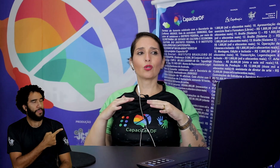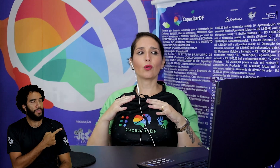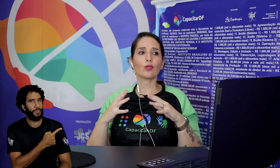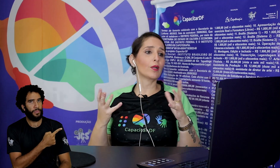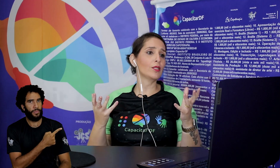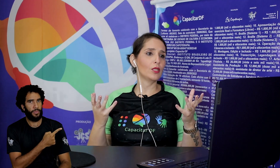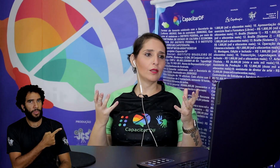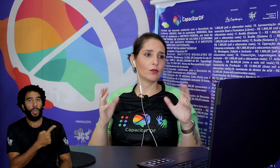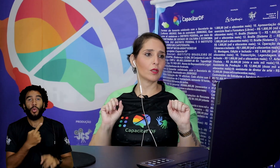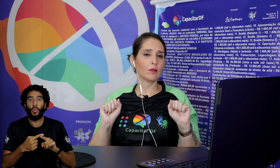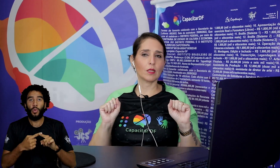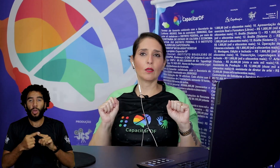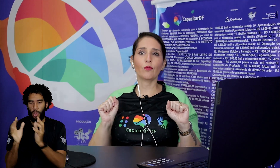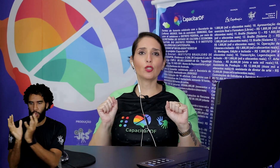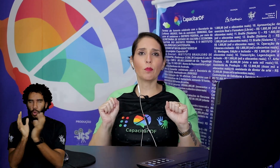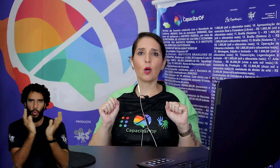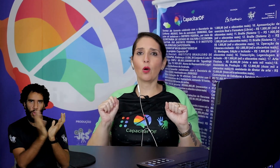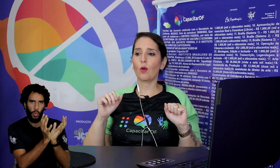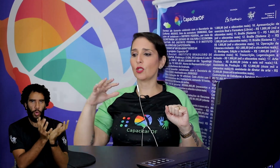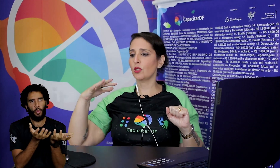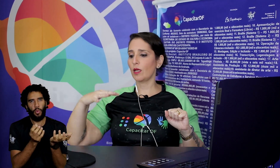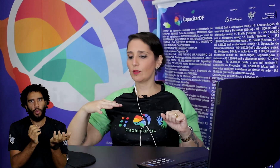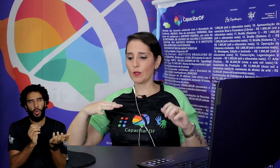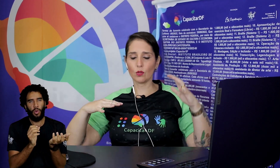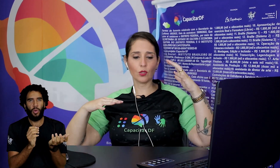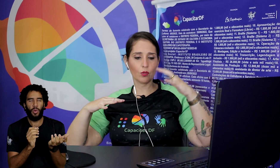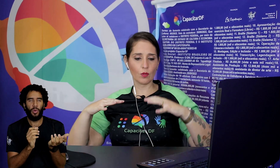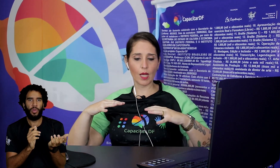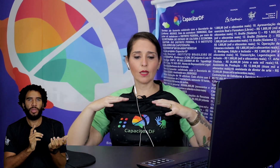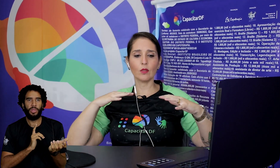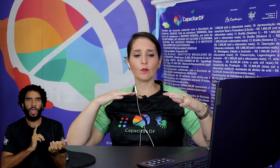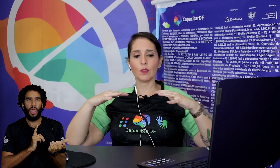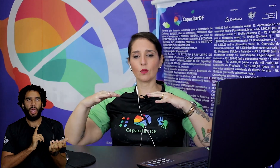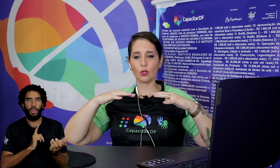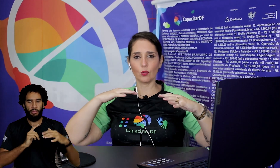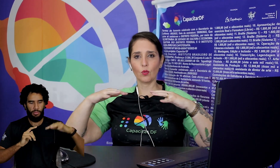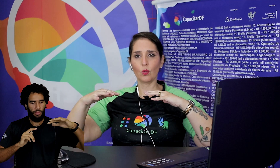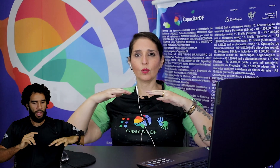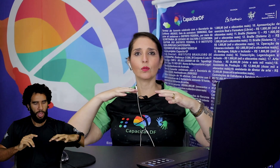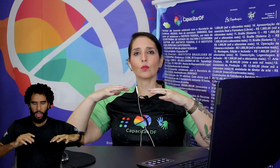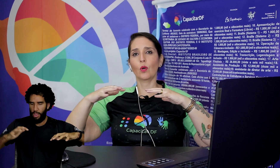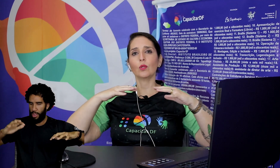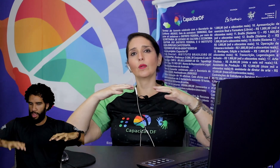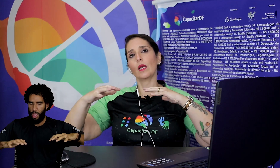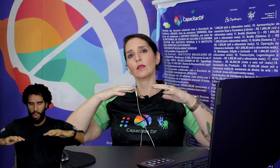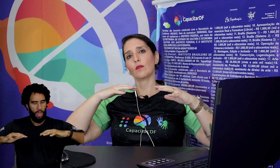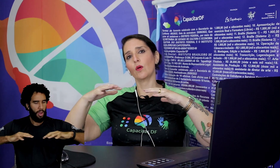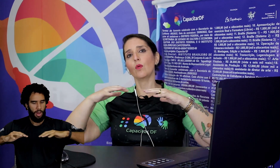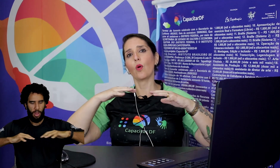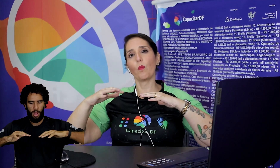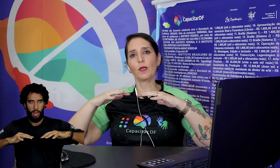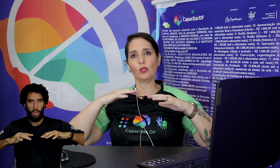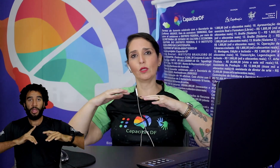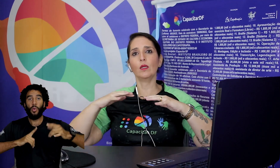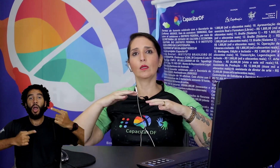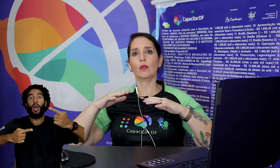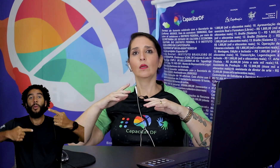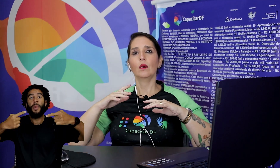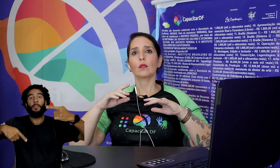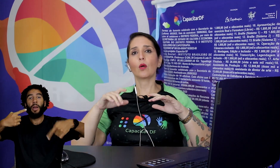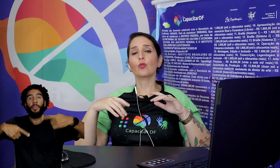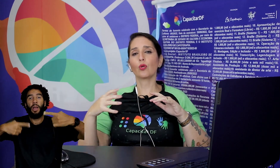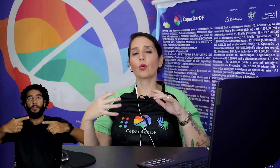São jogos coletivos, digamos assim. Futebol, a gente tem as pessoas de um lado, as pessoas do outro, e eles vão competir